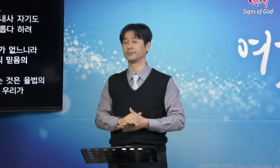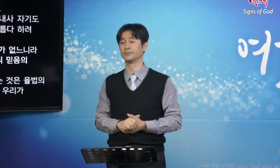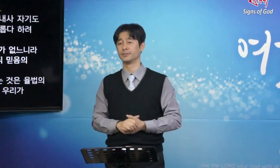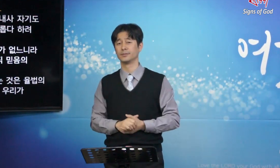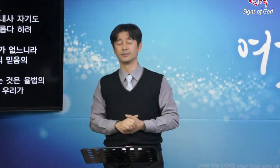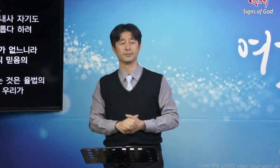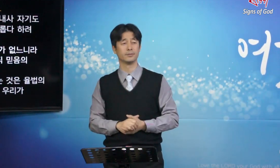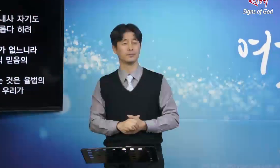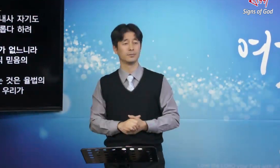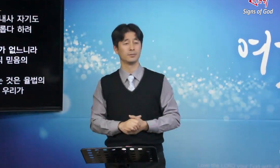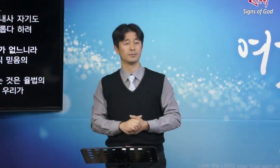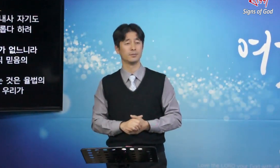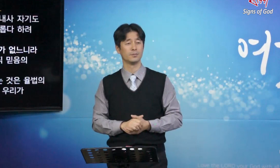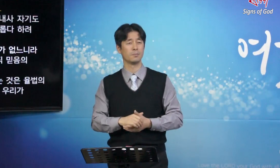필요합니다.